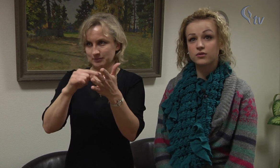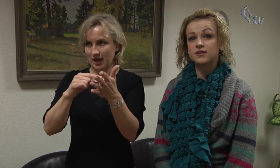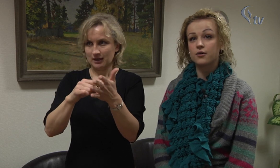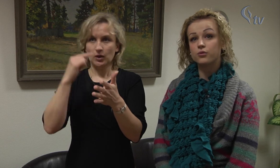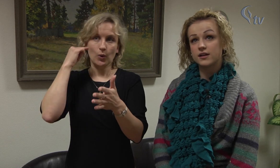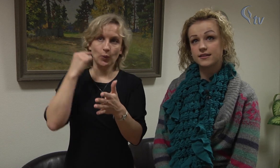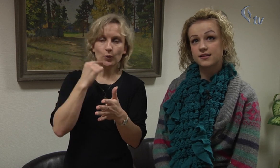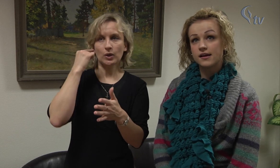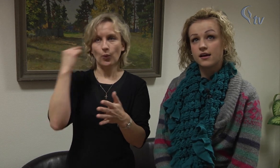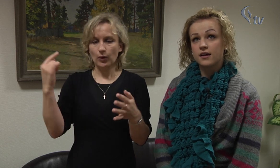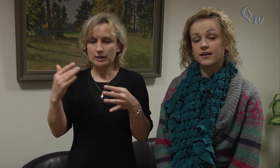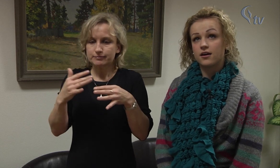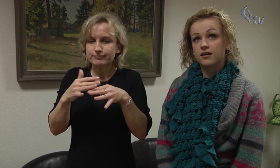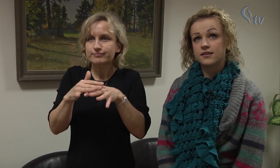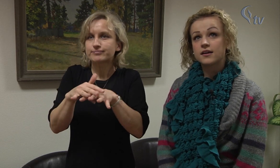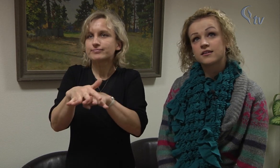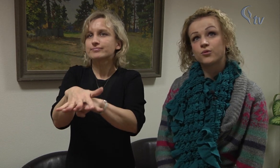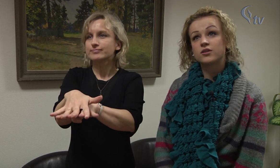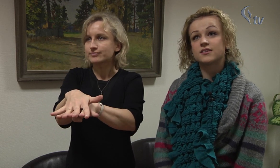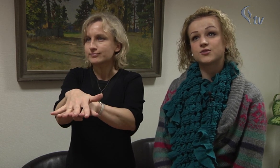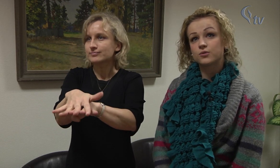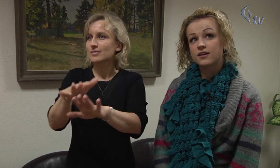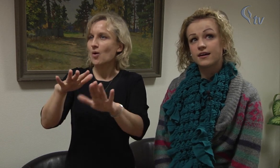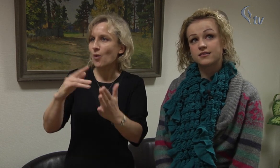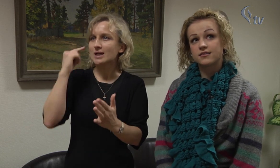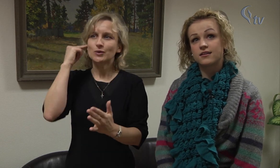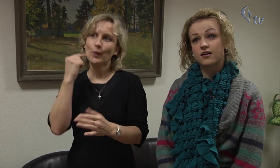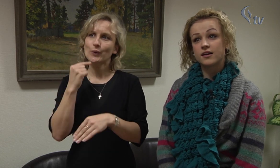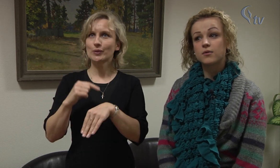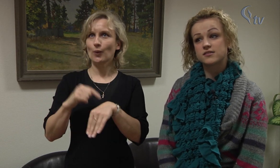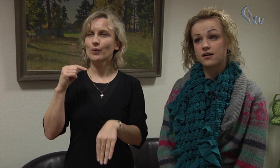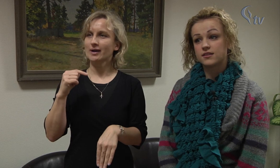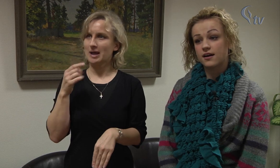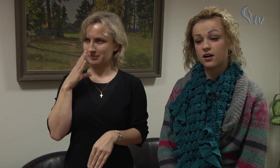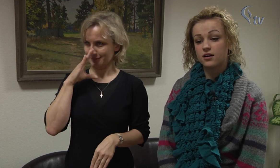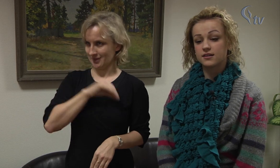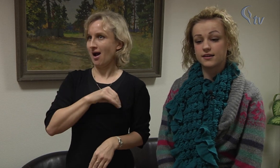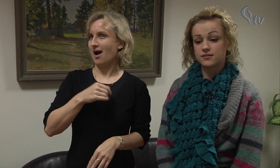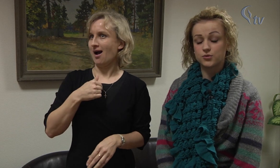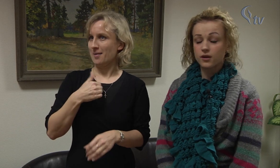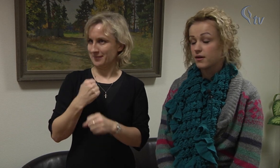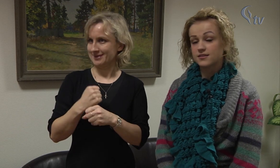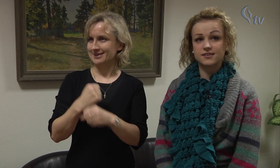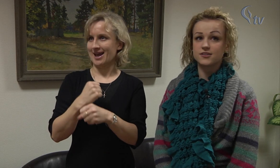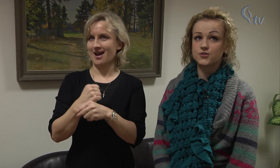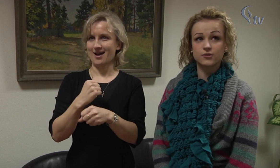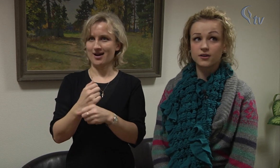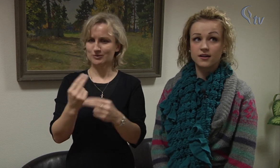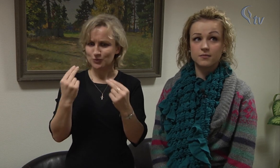kurte ja kuuljaid ja tekitada kurtides tunne, et ka nemad saavad teha neid suurepäraseid asju, mida